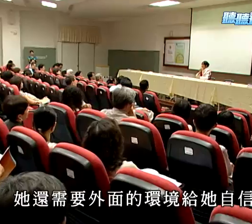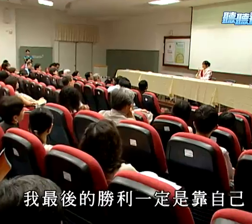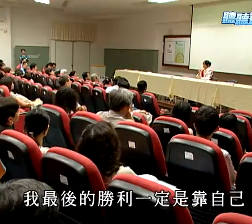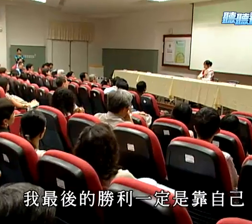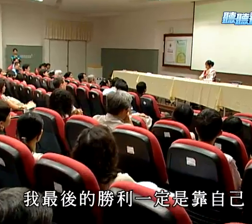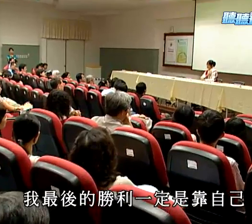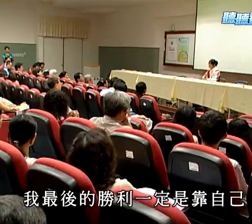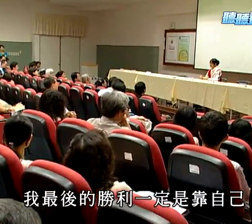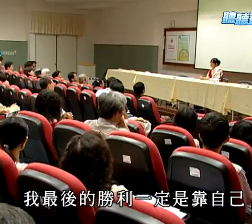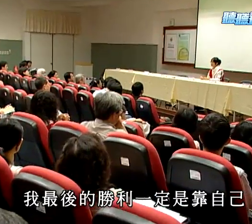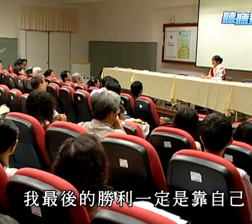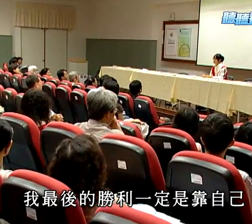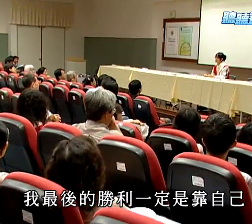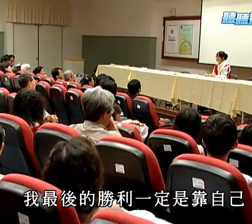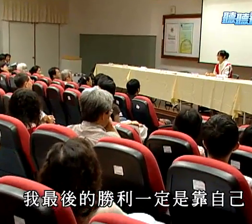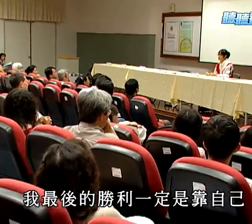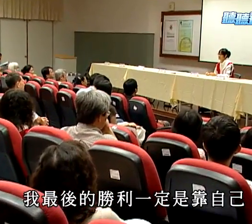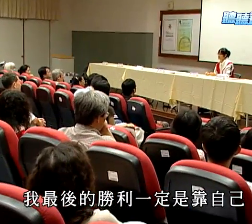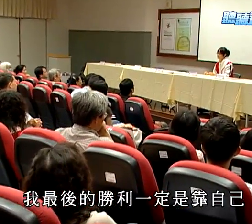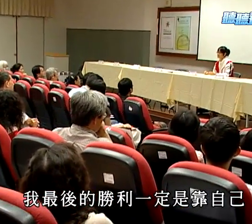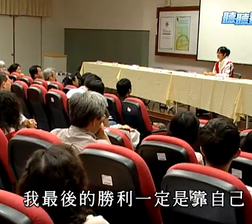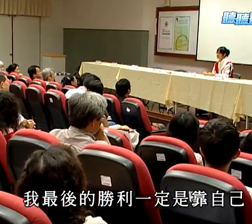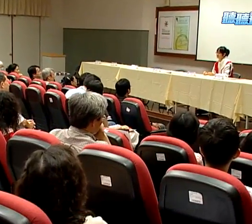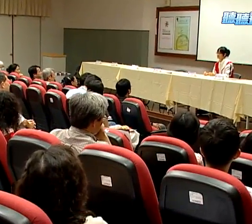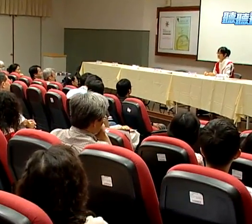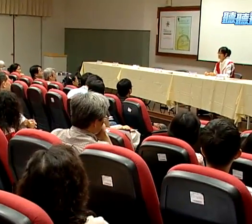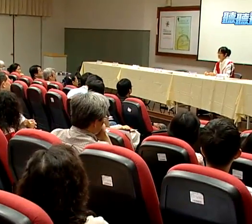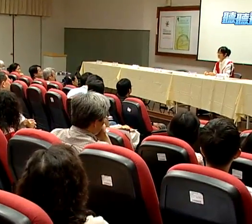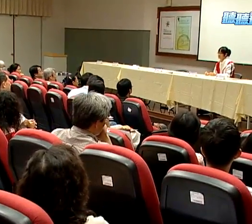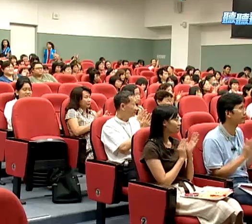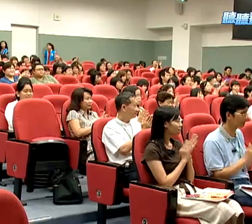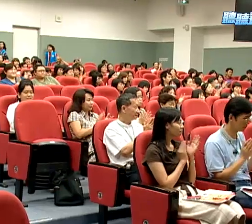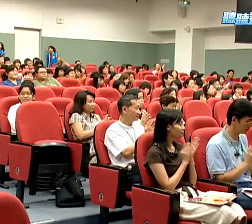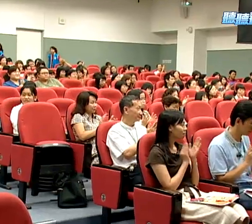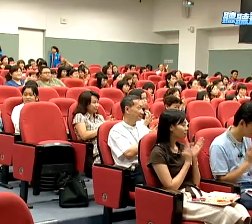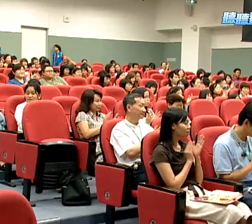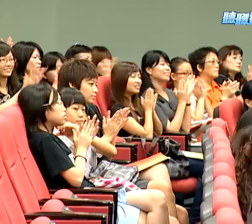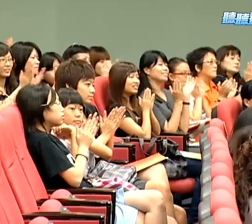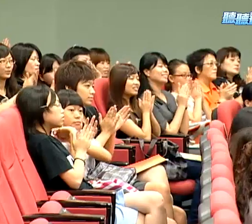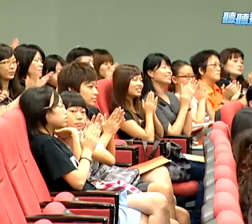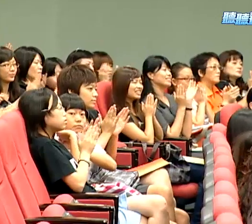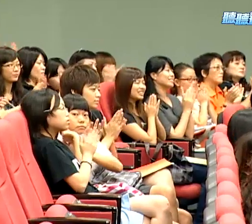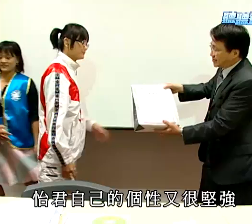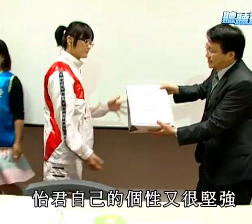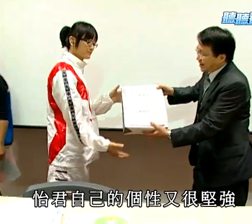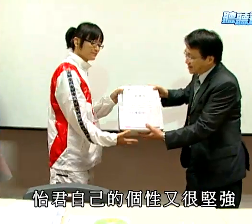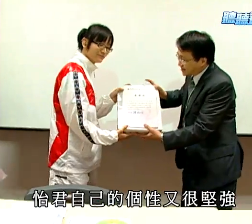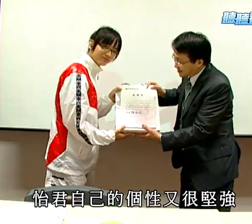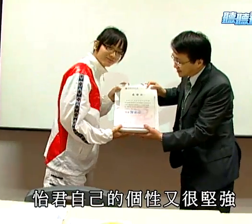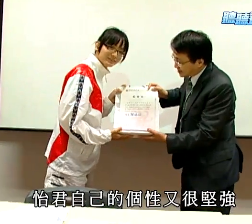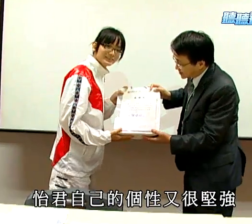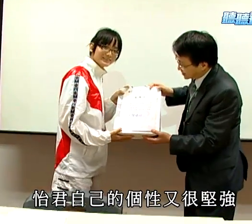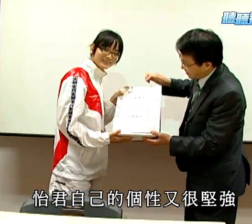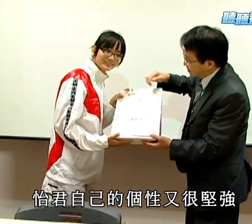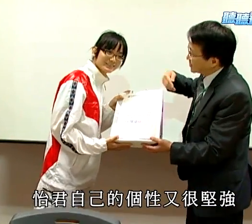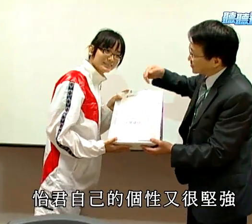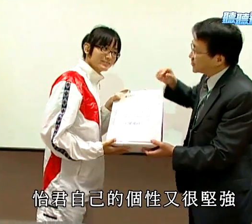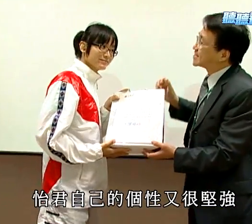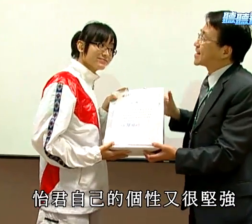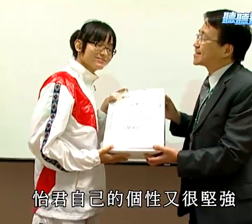最后的胜利一定是靠自己。 怡君啊，自己的个性又很坚强，然后